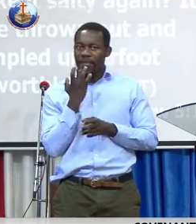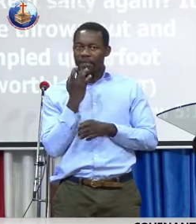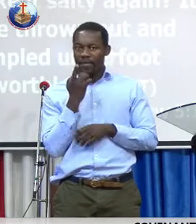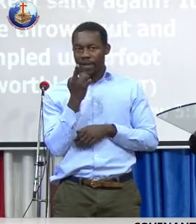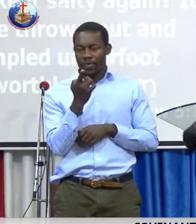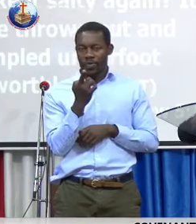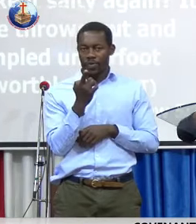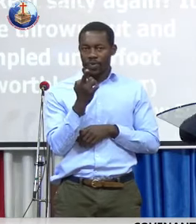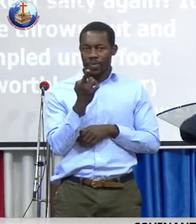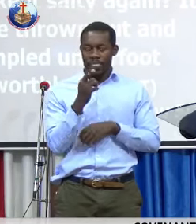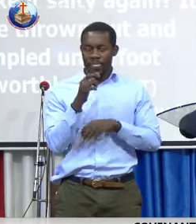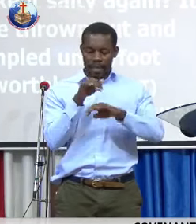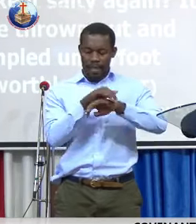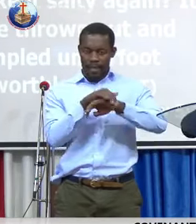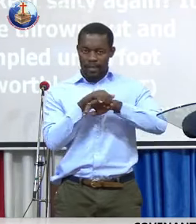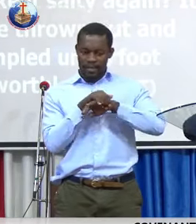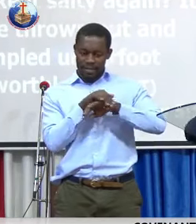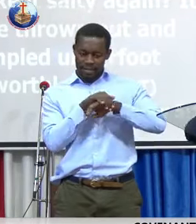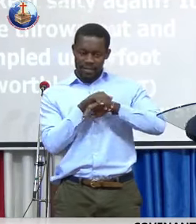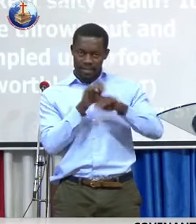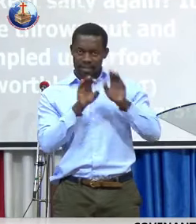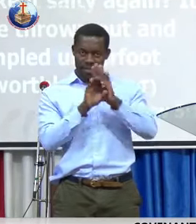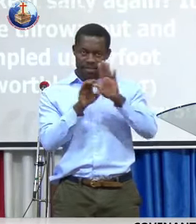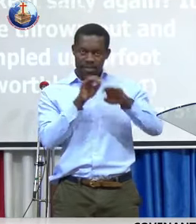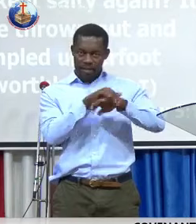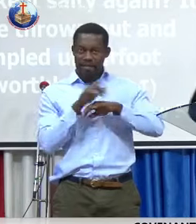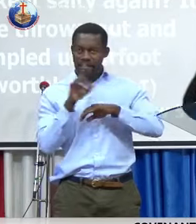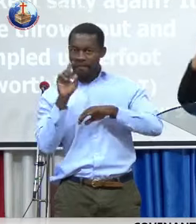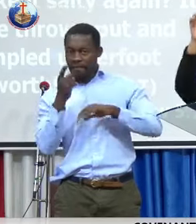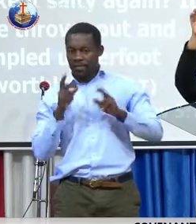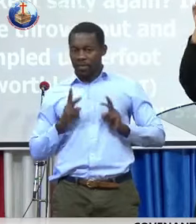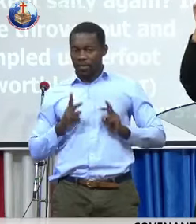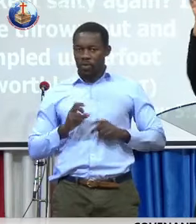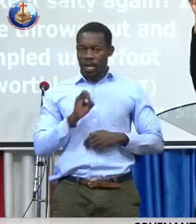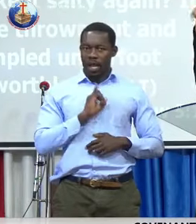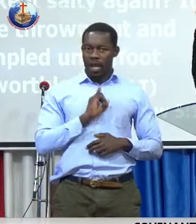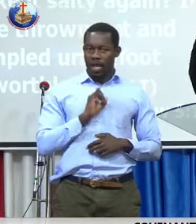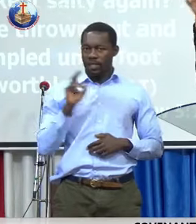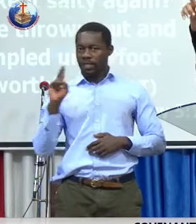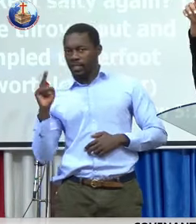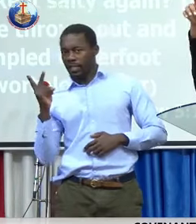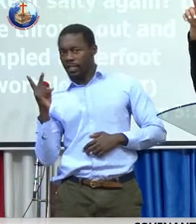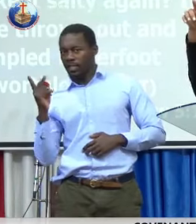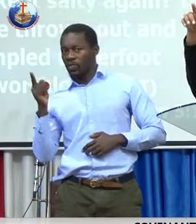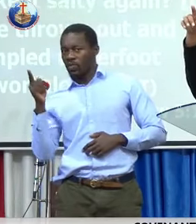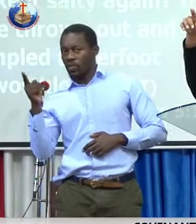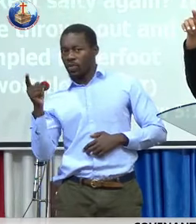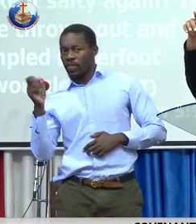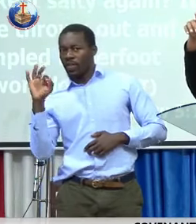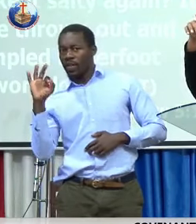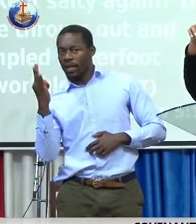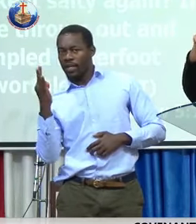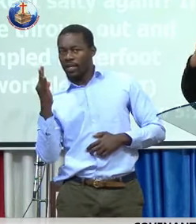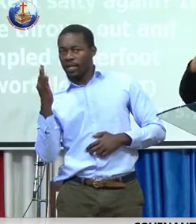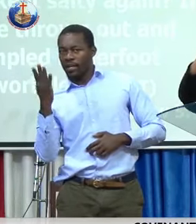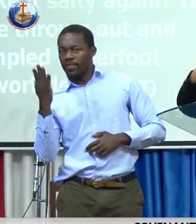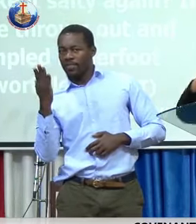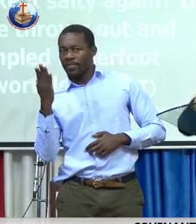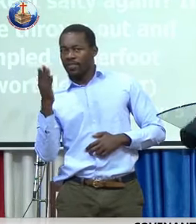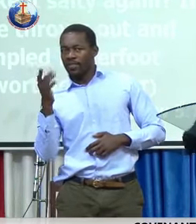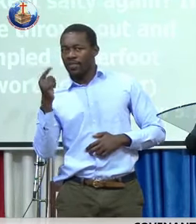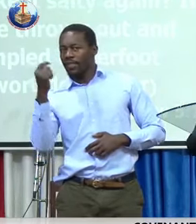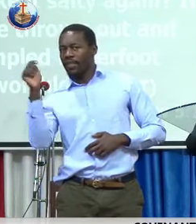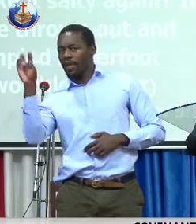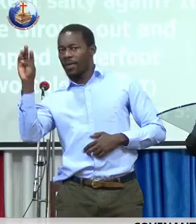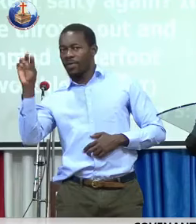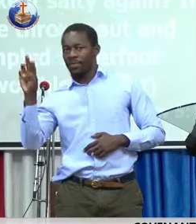English we were talking about first person is I, second person is you, third person is him, her or they. You remember? Katika kizungu tulikuwa tunasema